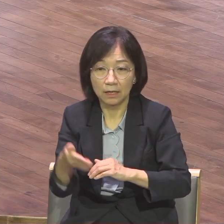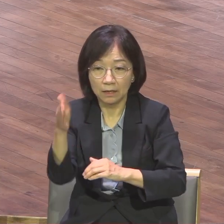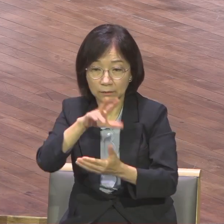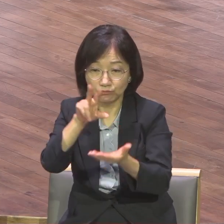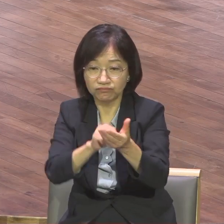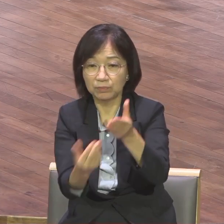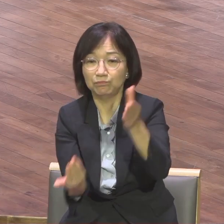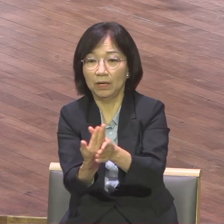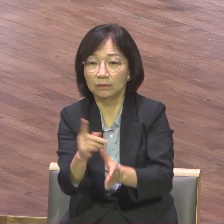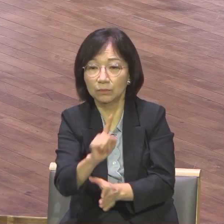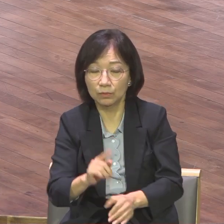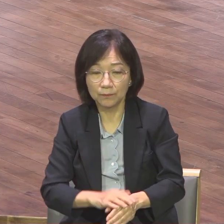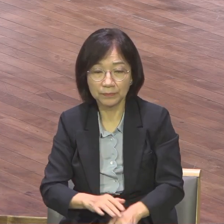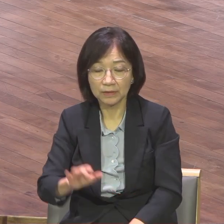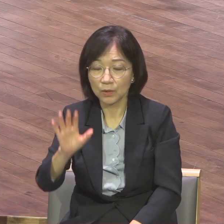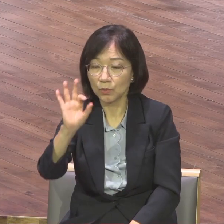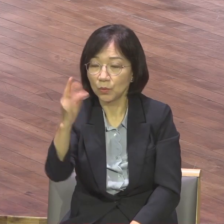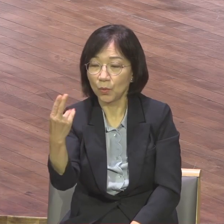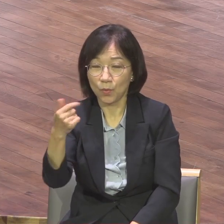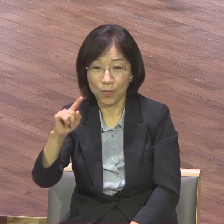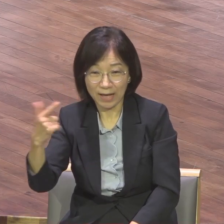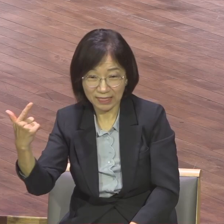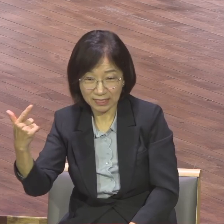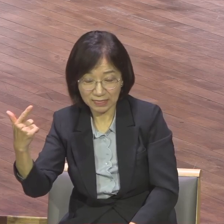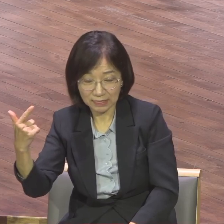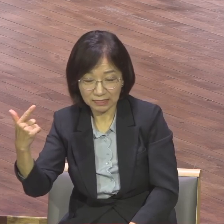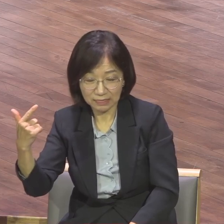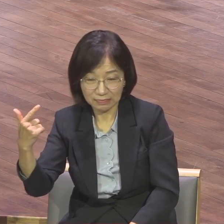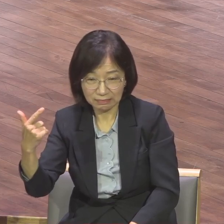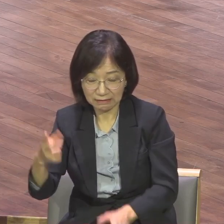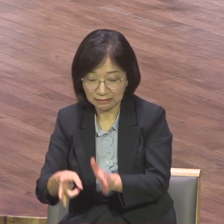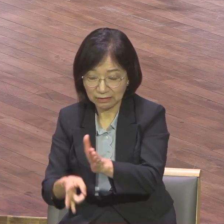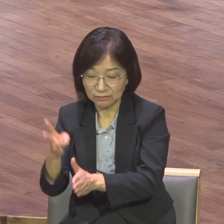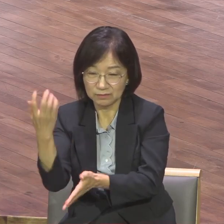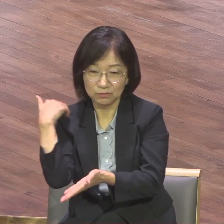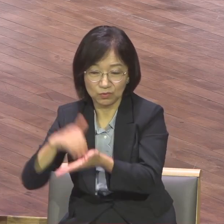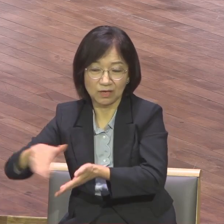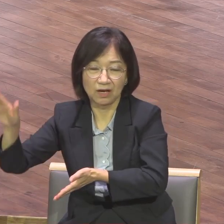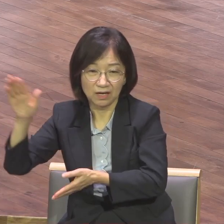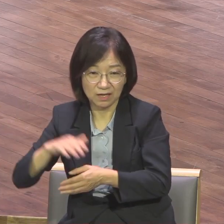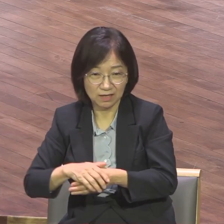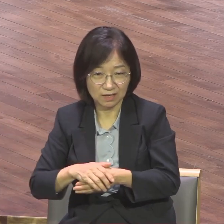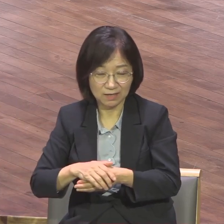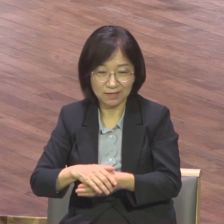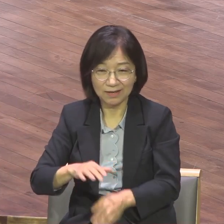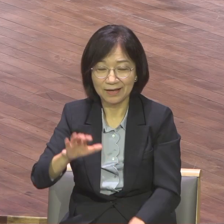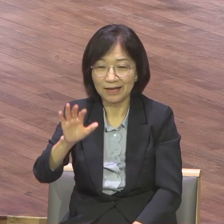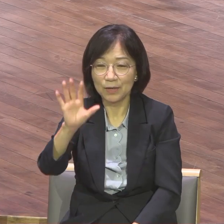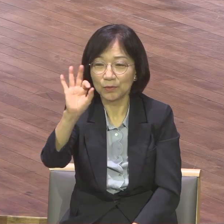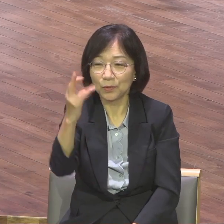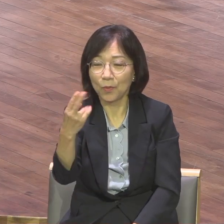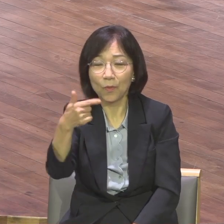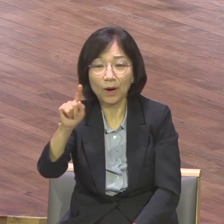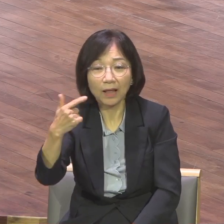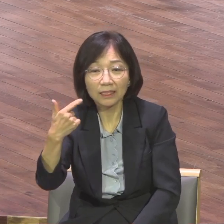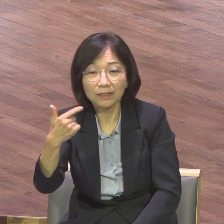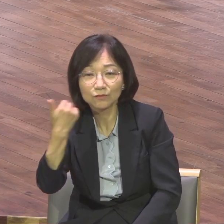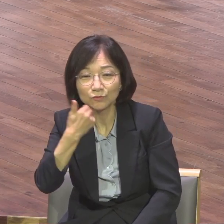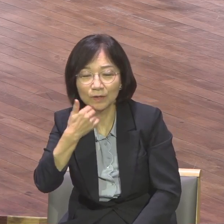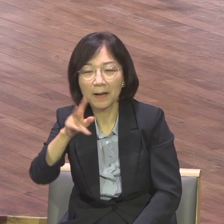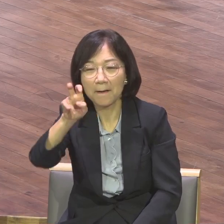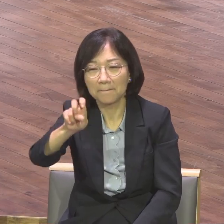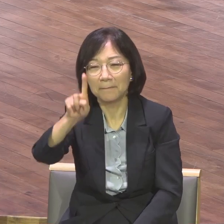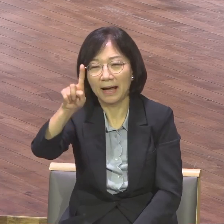요한이 바울과 바나바를 떠나 예루살렘으로 돌아갔다. 이 요한은 마가를 말합니다. 마가 요한입니다.